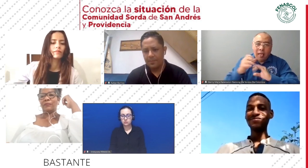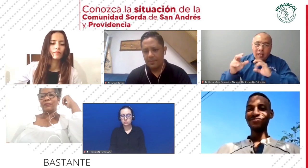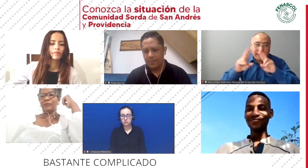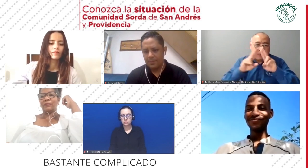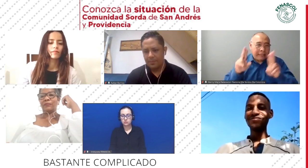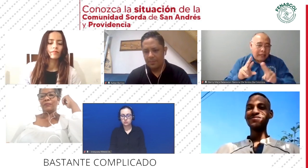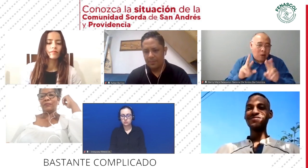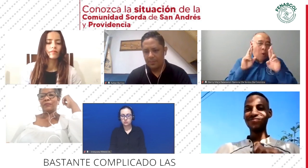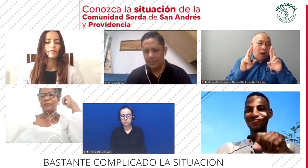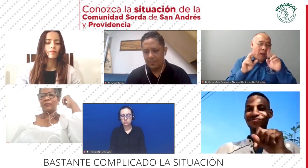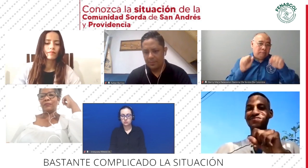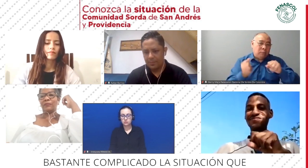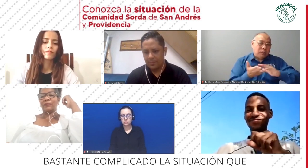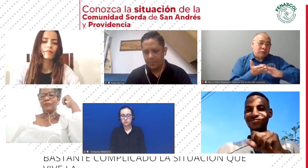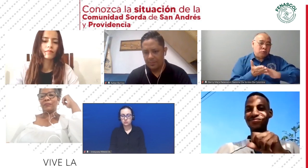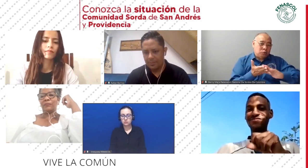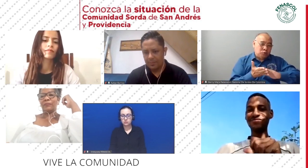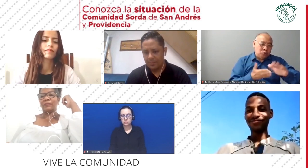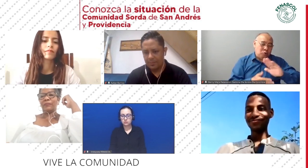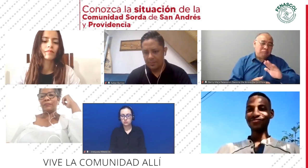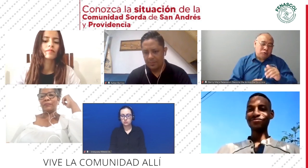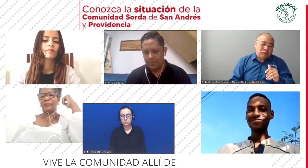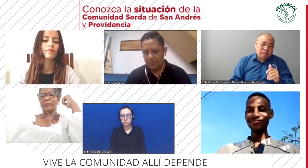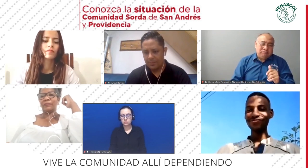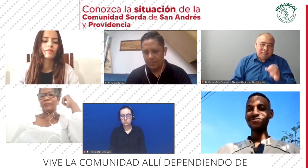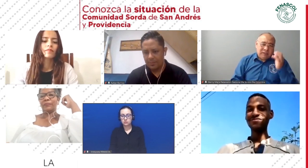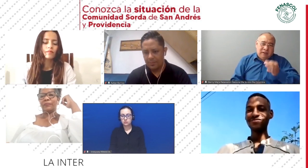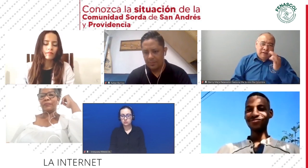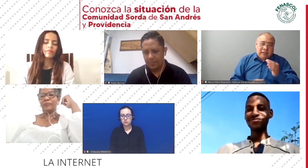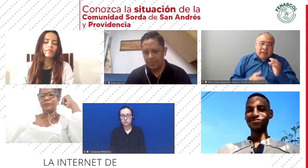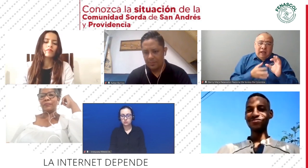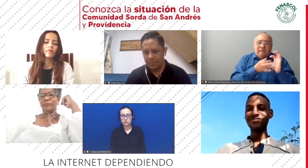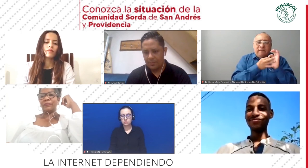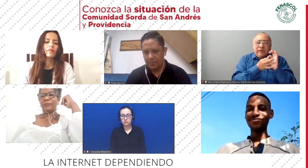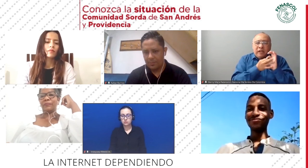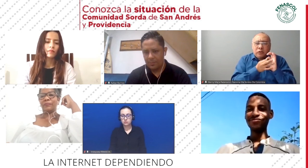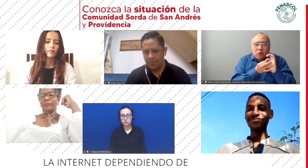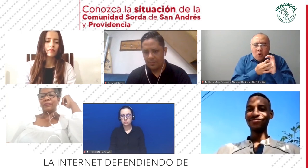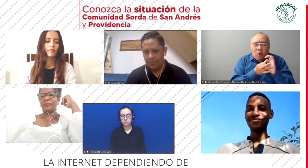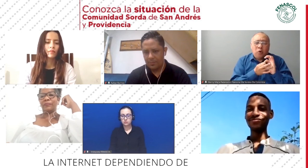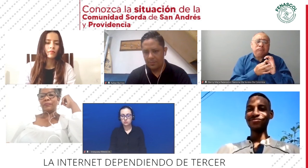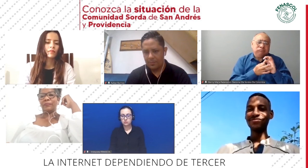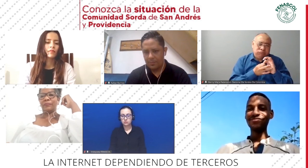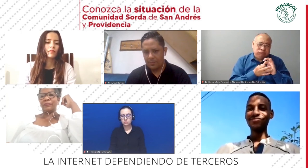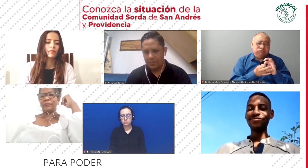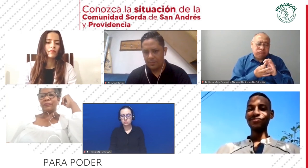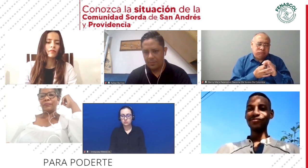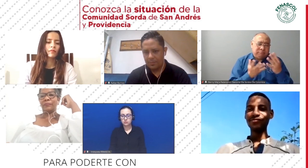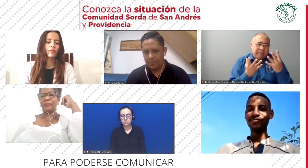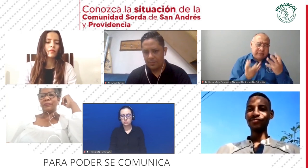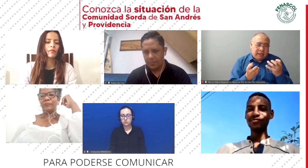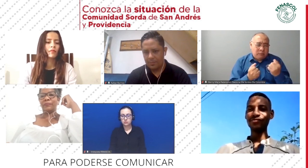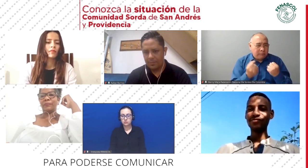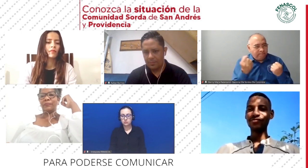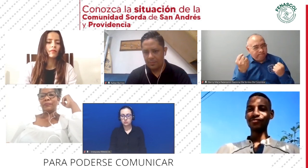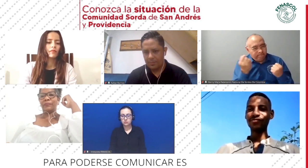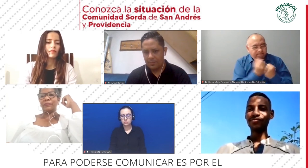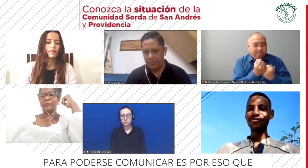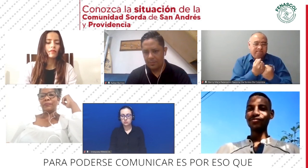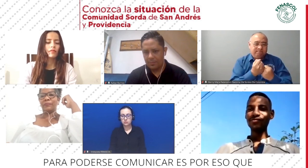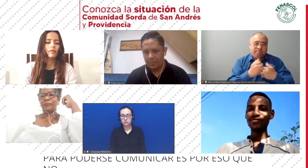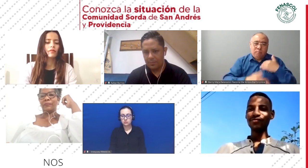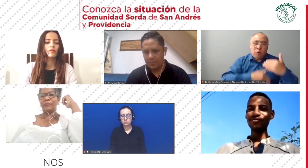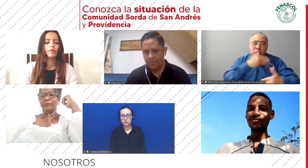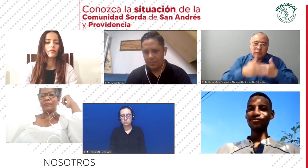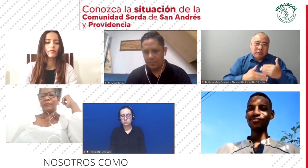complicado la situación que vive la comunidad de allí dependiendo de la internet dependiendo de terceros para poderse comunicar es por eso